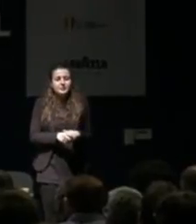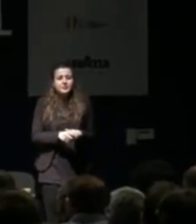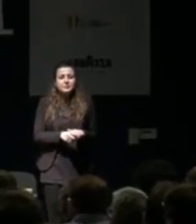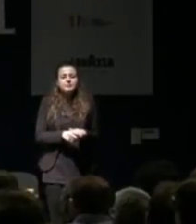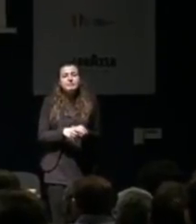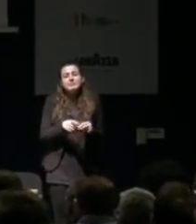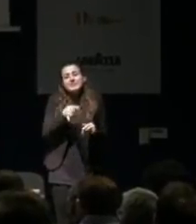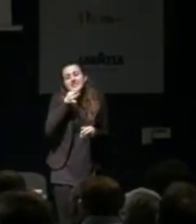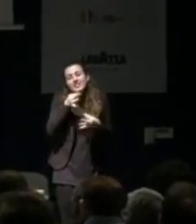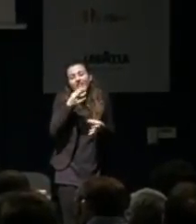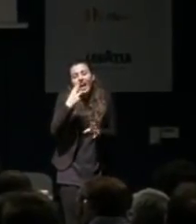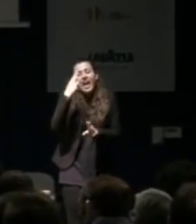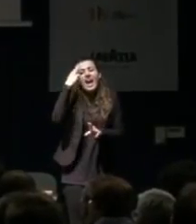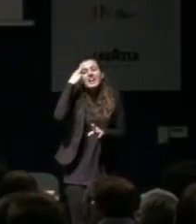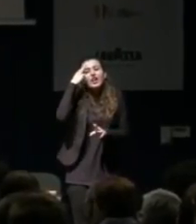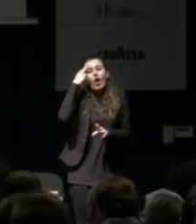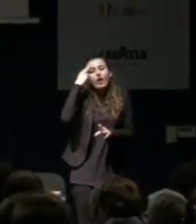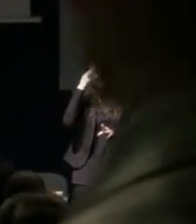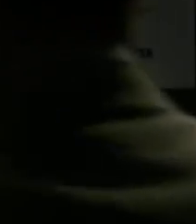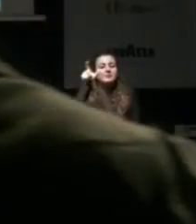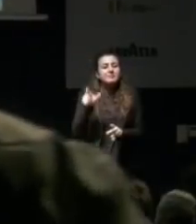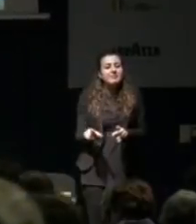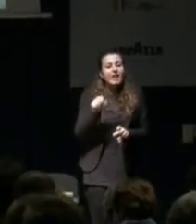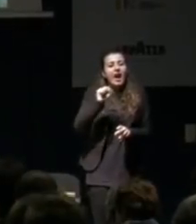ricordo di alessandro leogrande